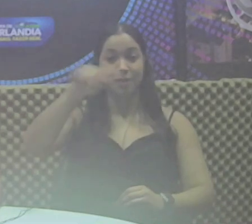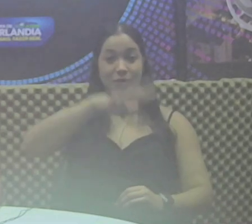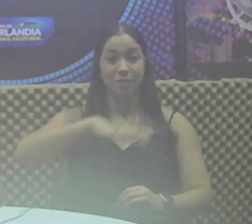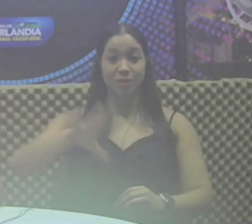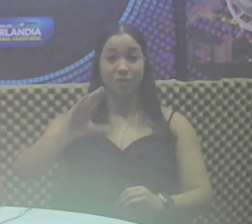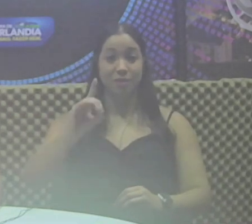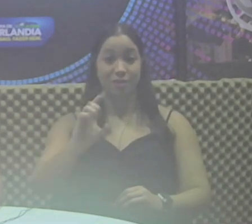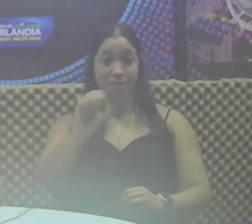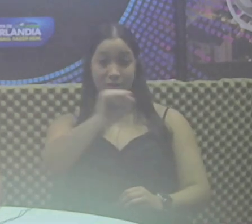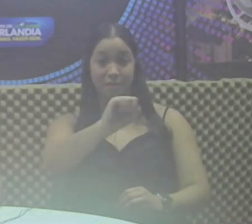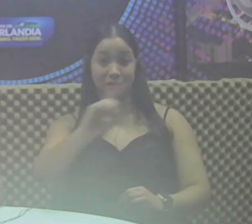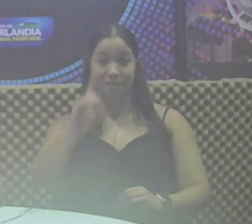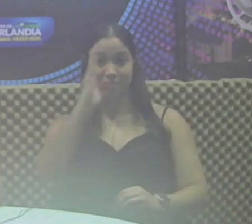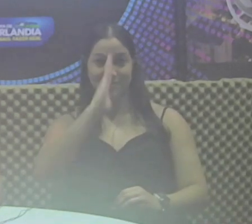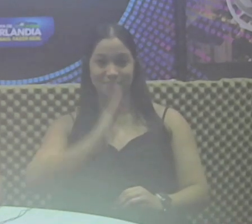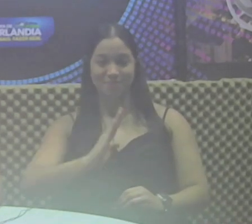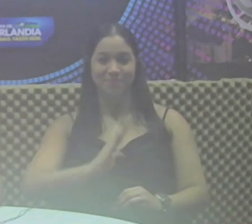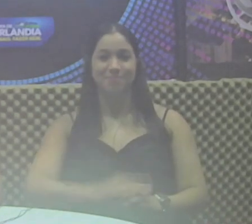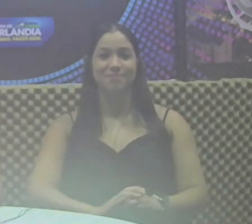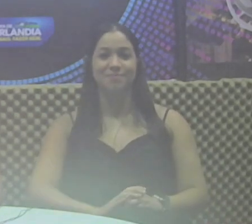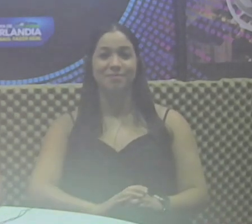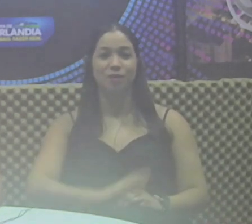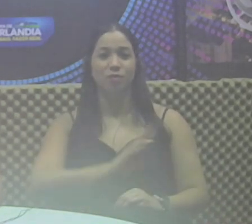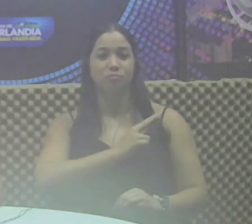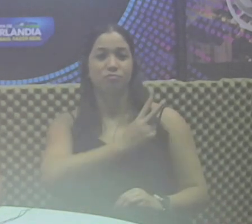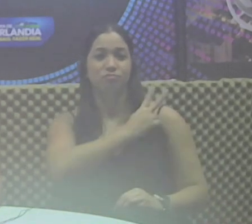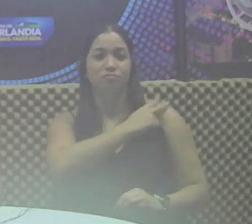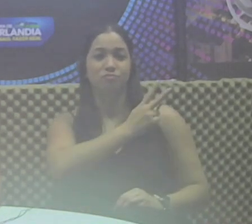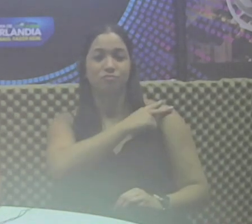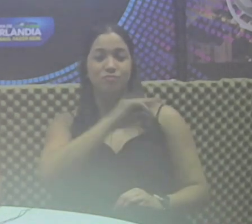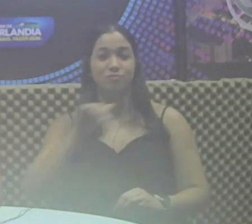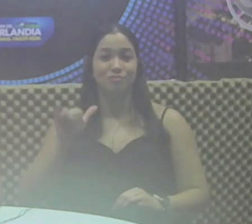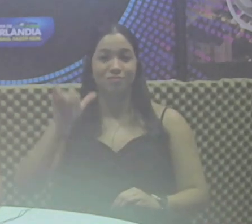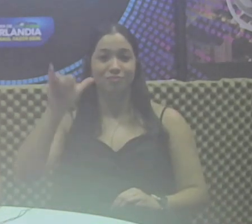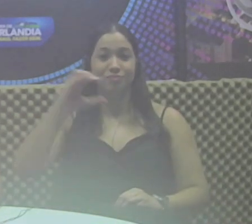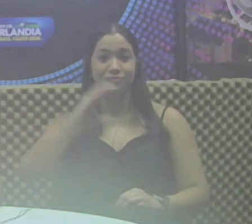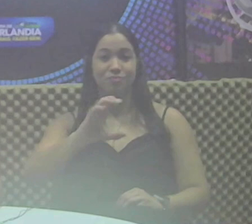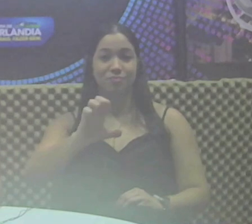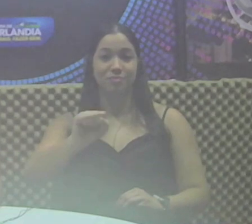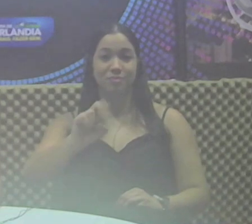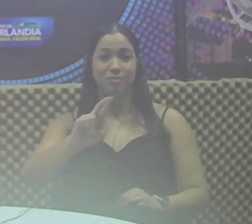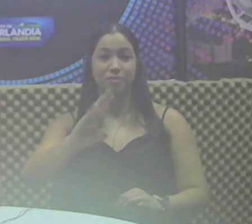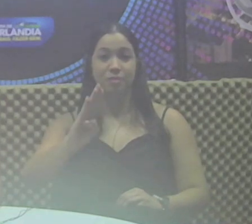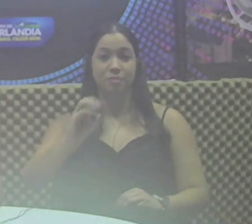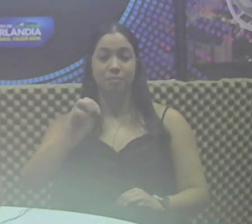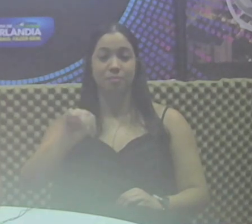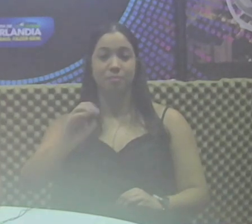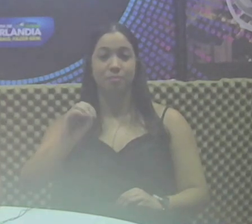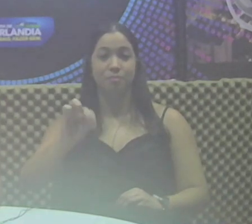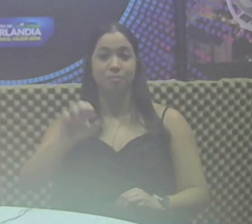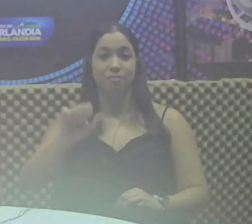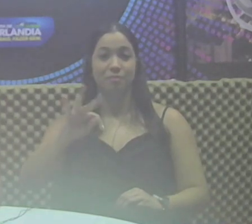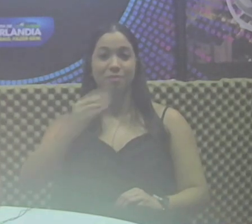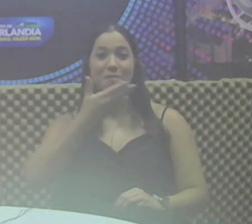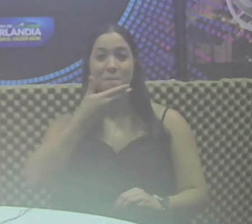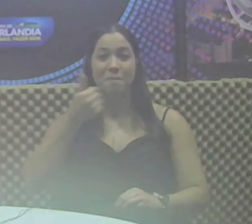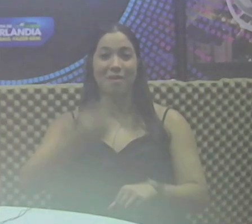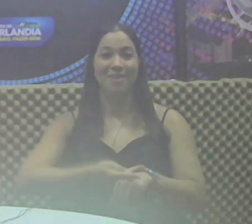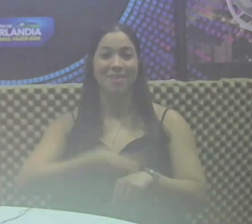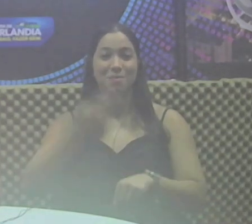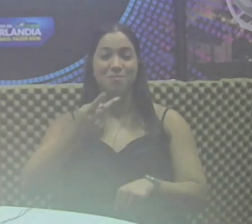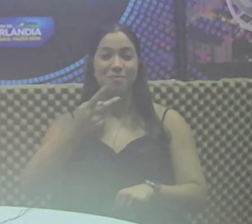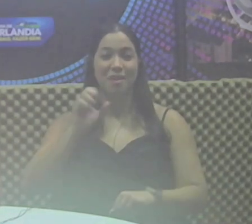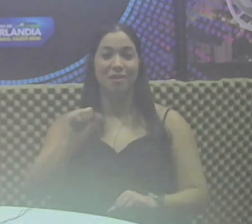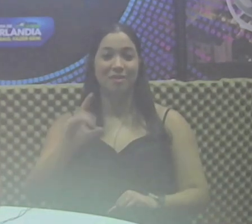brasileiro. O aeroporto Tenente Coronel Aviador César Bombonato conquistou o prêmio de melhor aeroporto regional do Sudeste